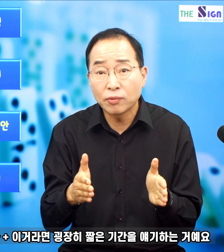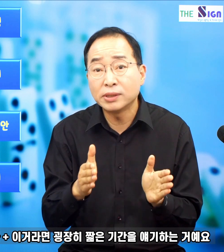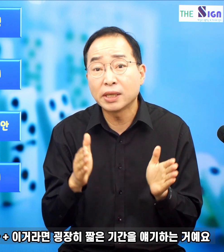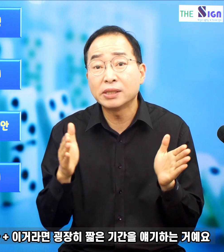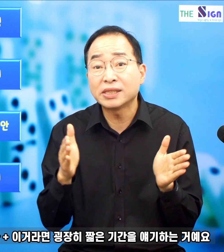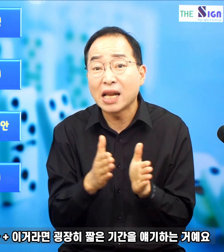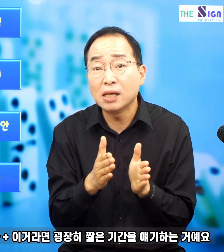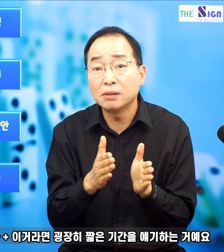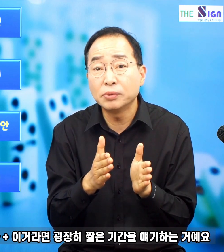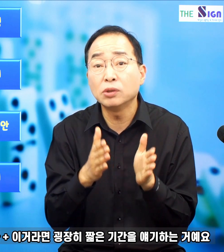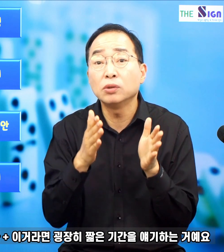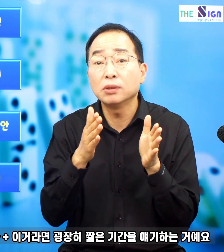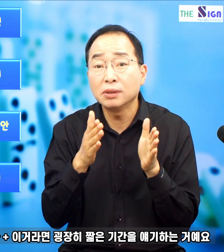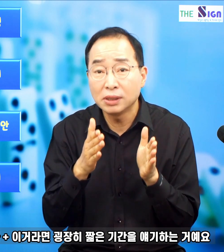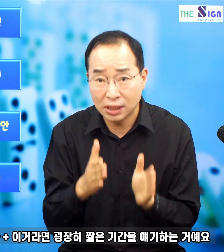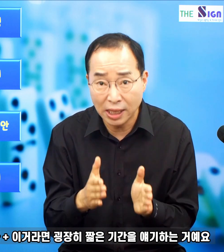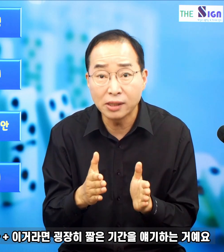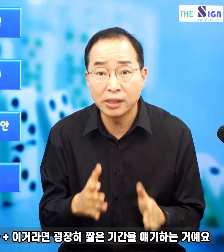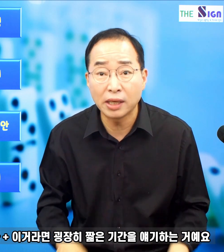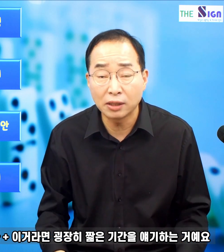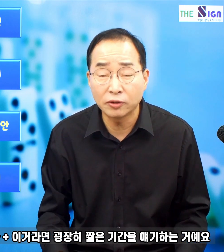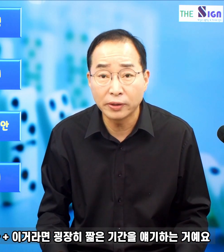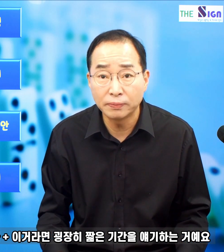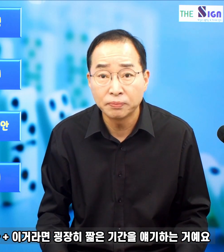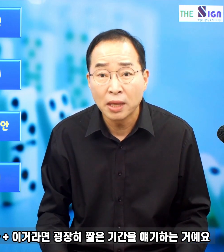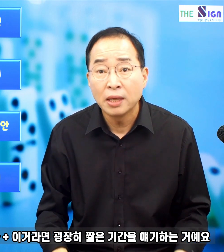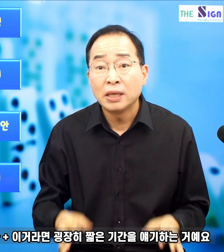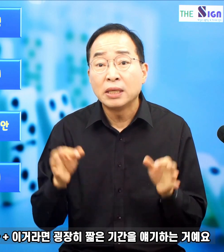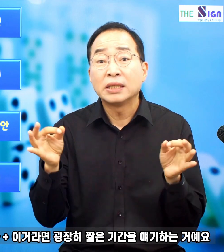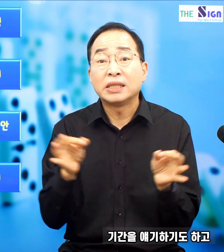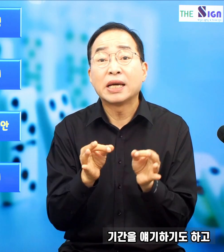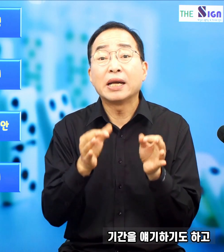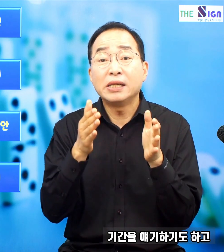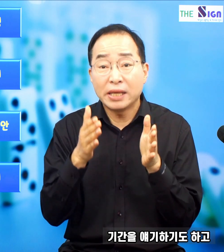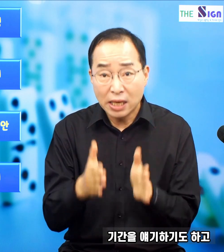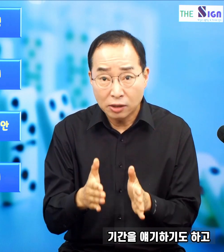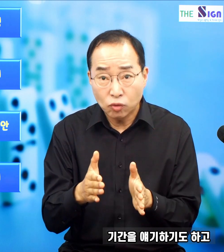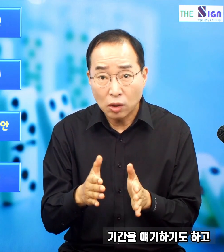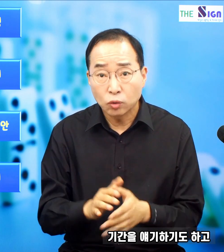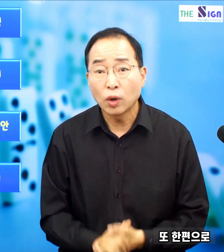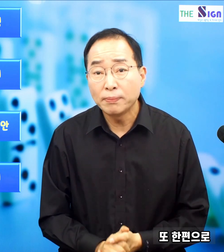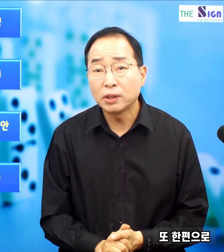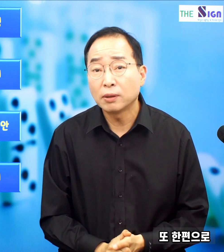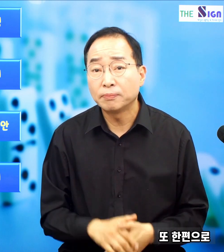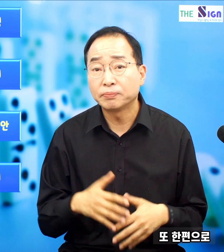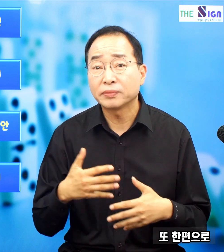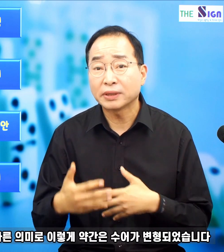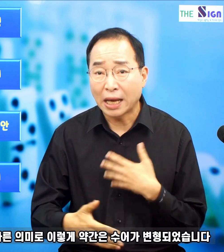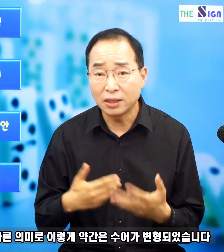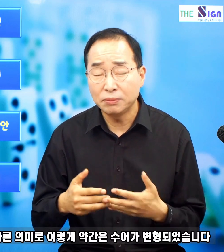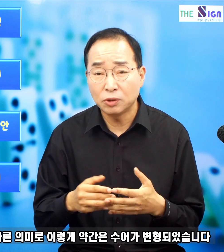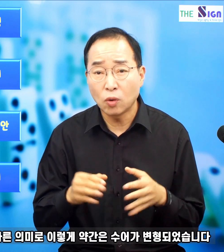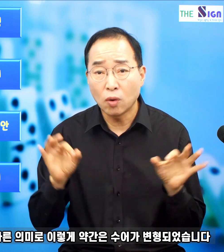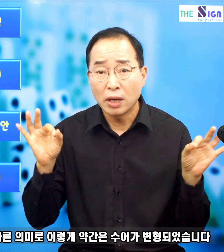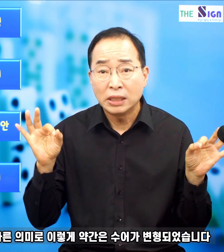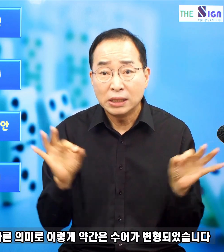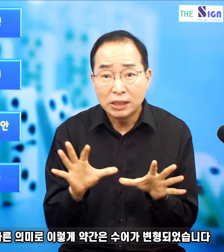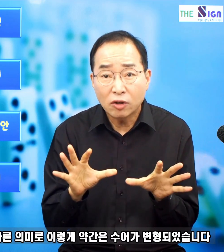굉장히 짧은 기간을 얘기하는 거예요. 기간을 얘기하기도 하고 또 한편 이거 다른 의미로